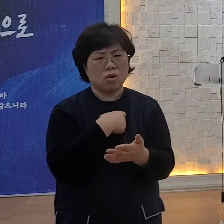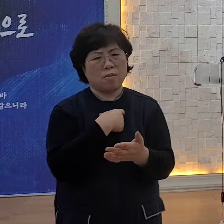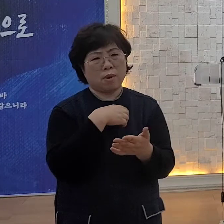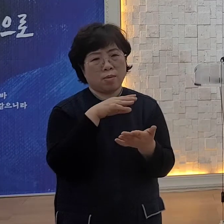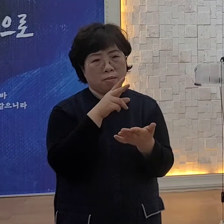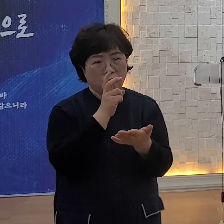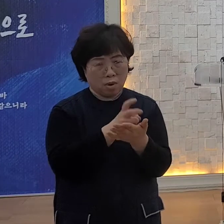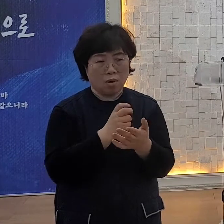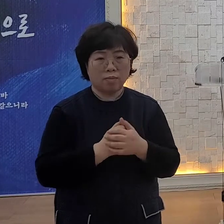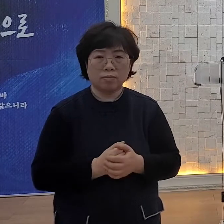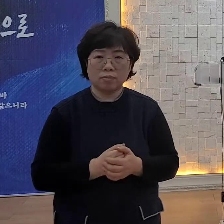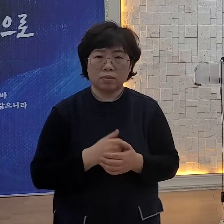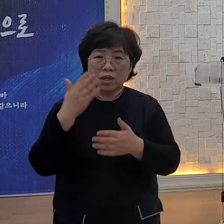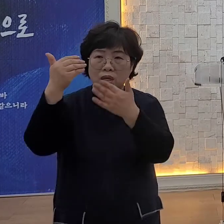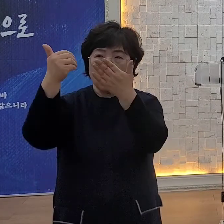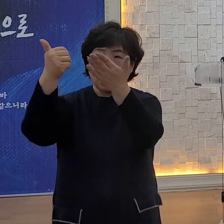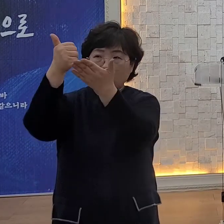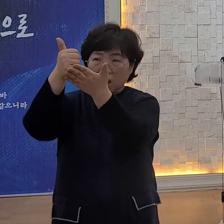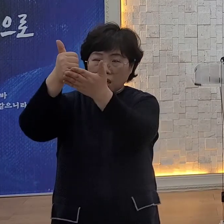이런 시대가 온다는 거예요.